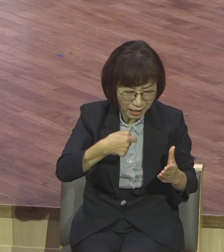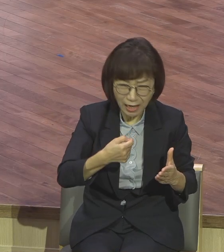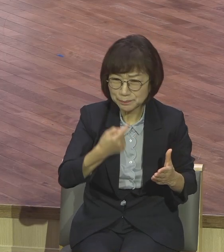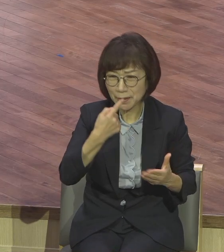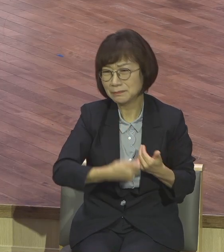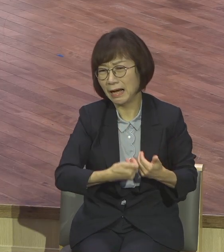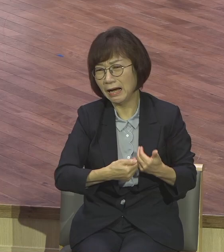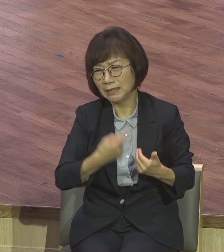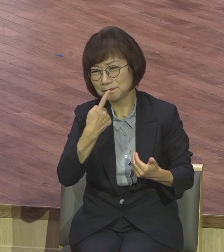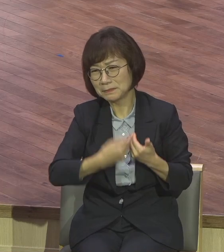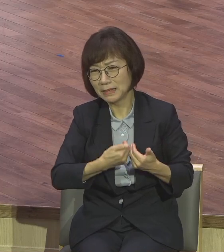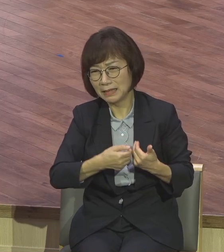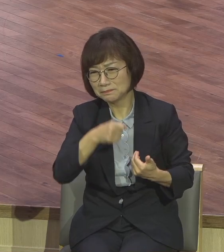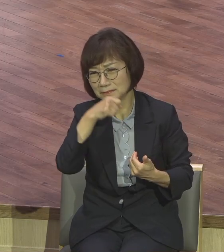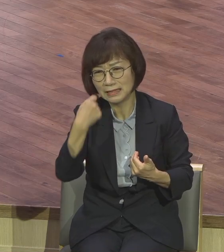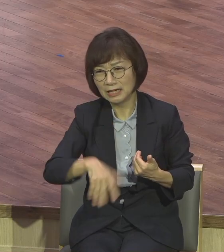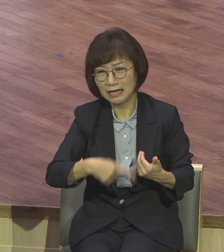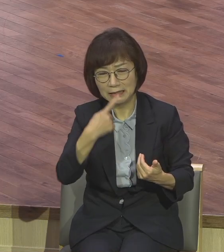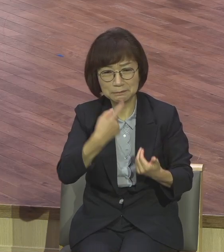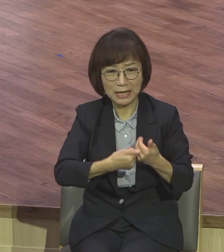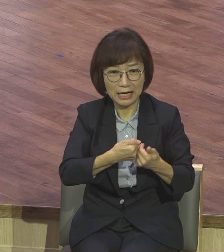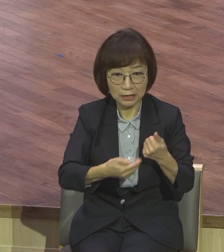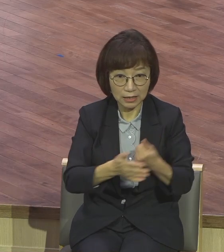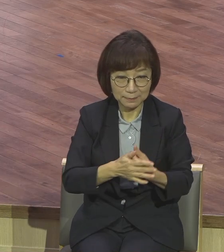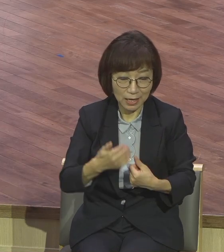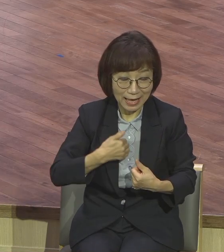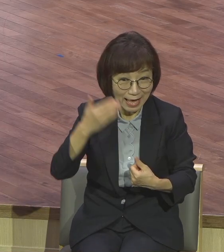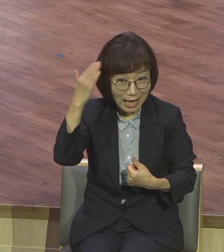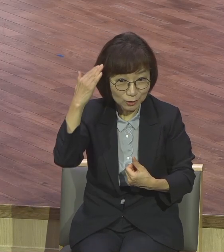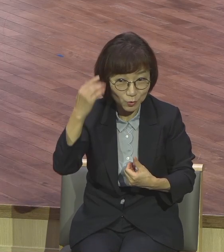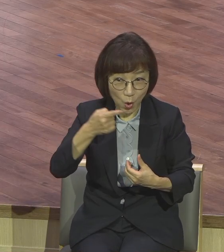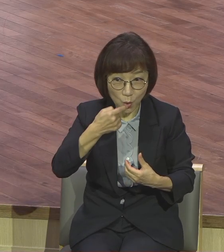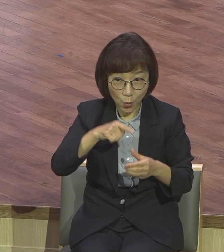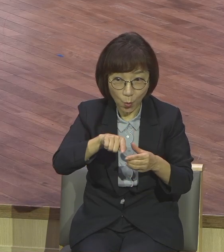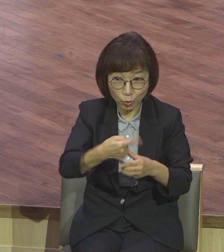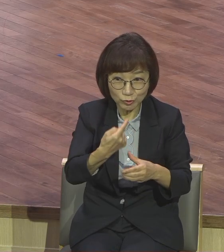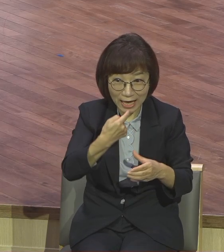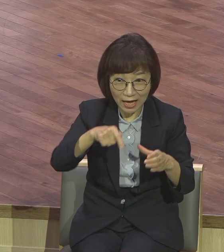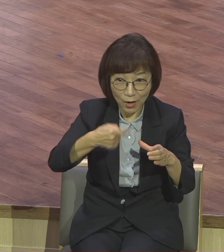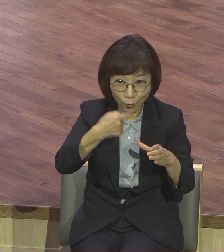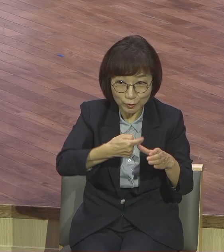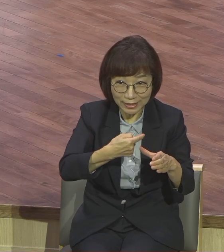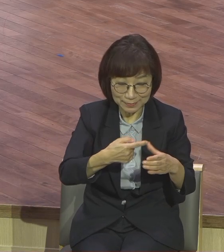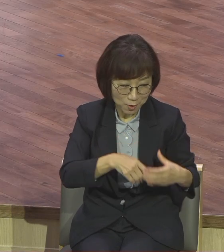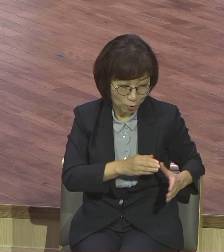우리가 고추장이라든가 김치라든가 큰일 납니다. 절대 쫓아내버려요.